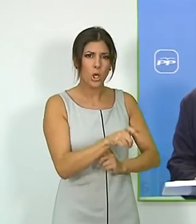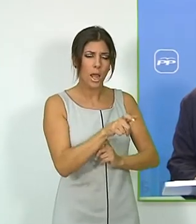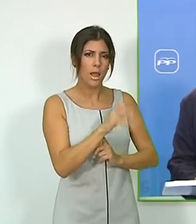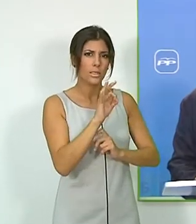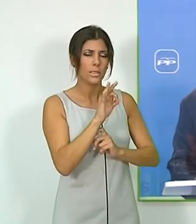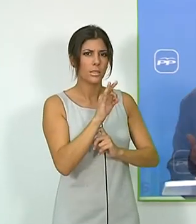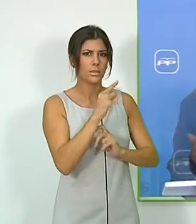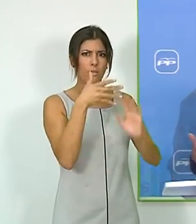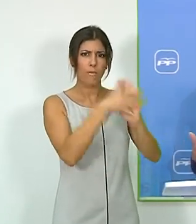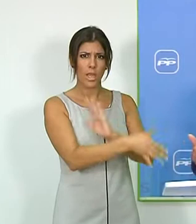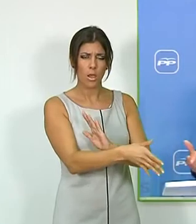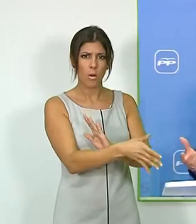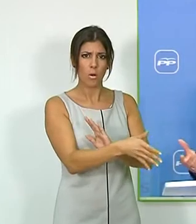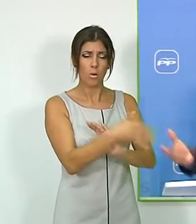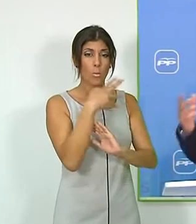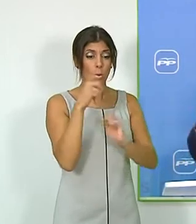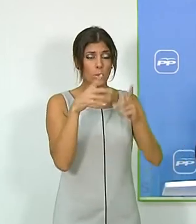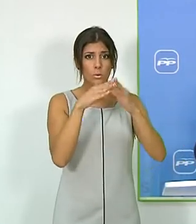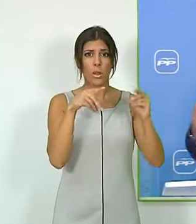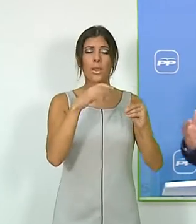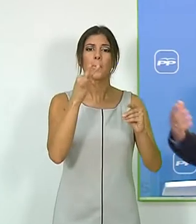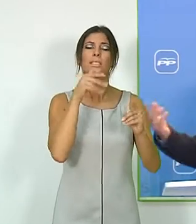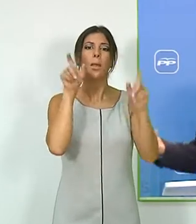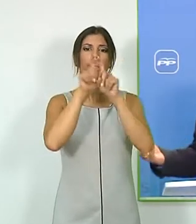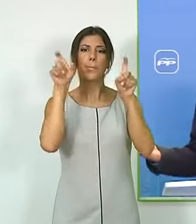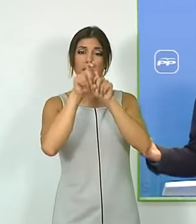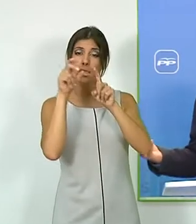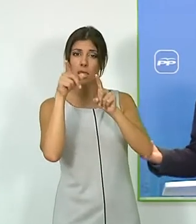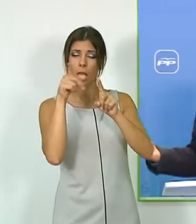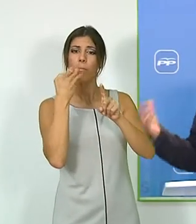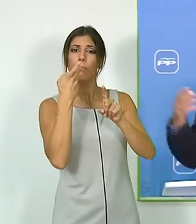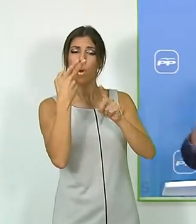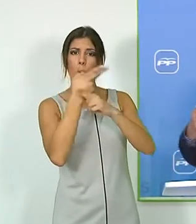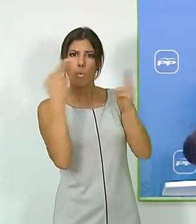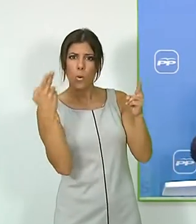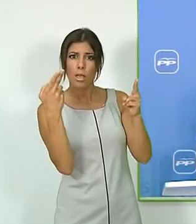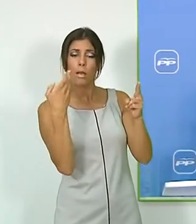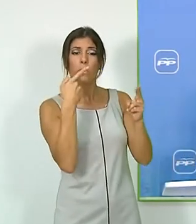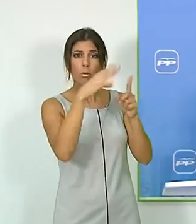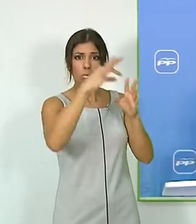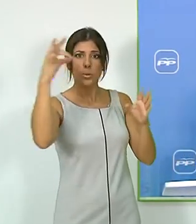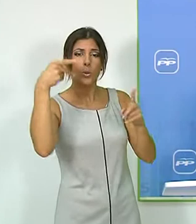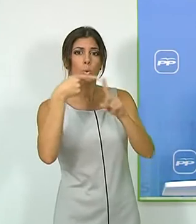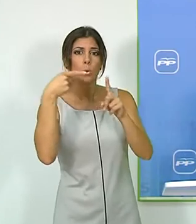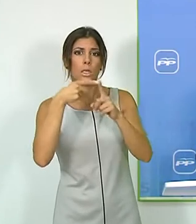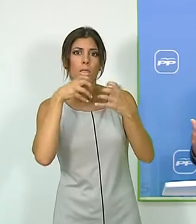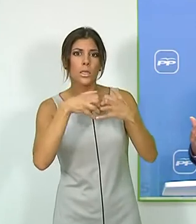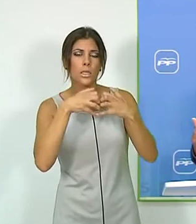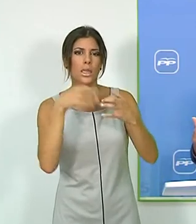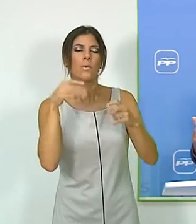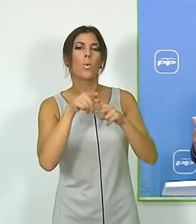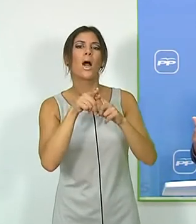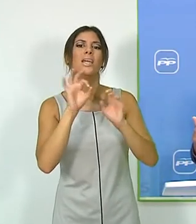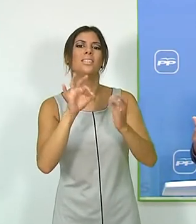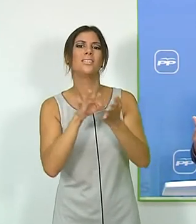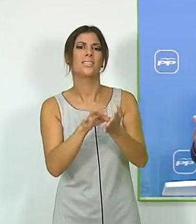personal laboral fijo? Si la Junta de Andalucía, a través de una empresa pública, utiliza algún funcionario público, lo utiliza en comisión